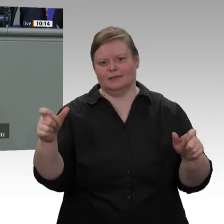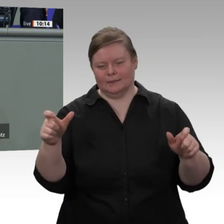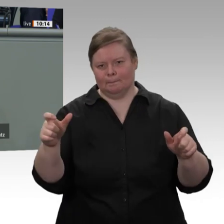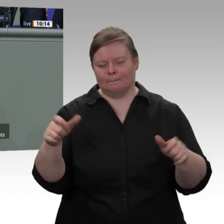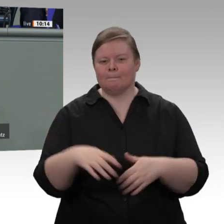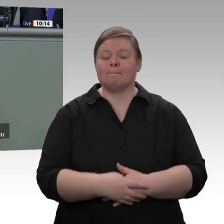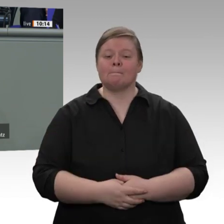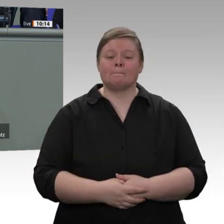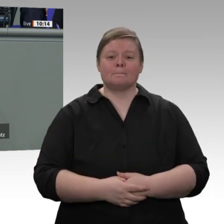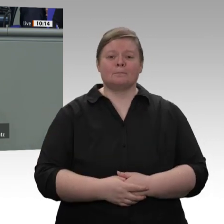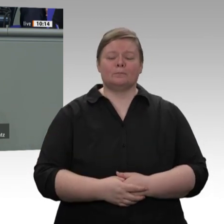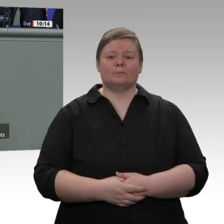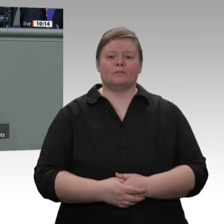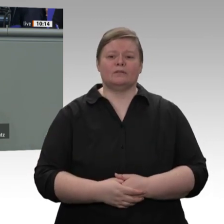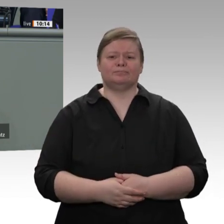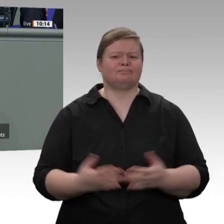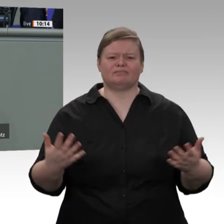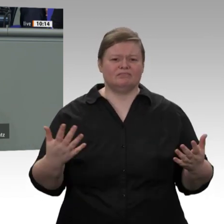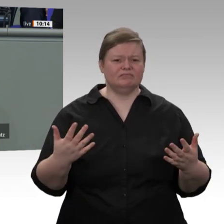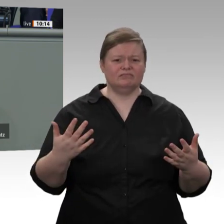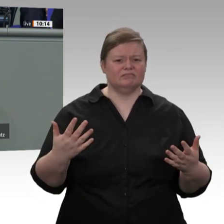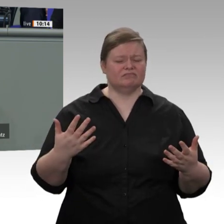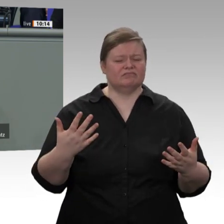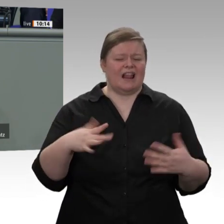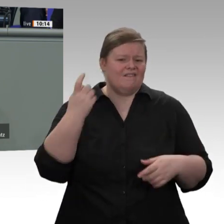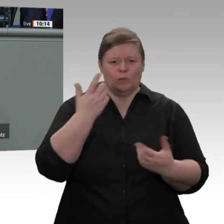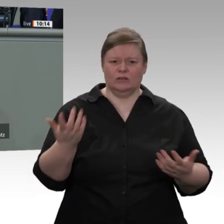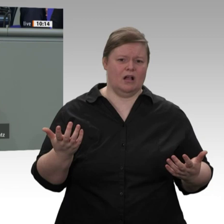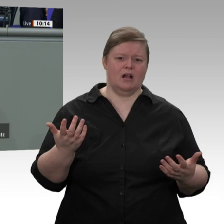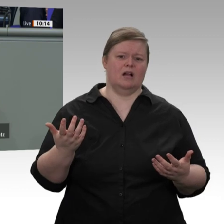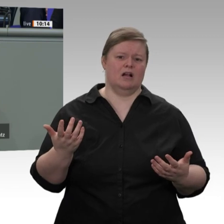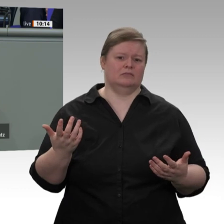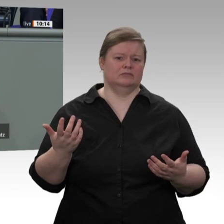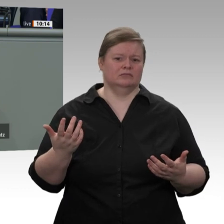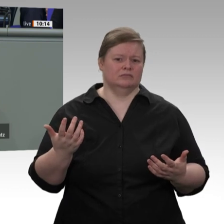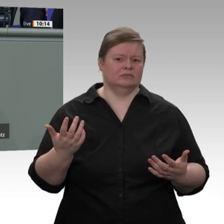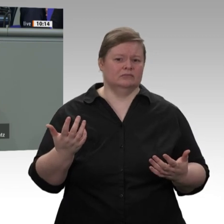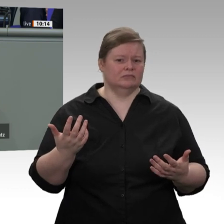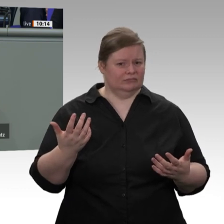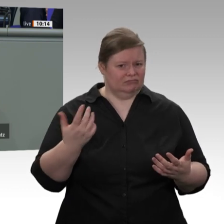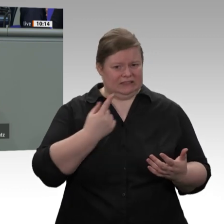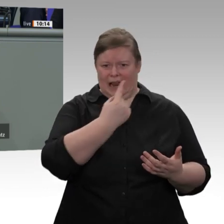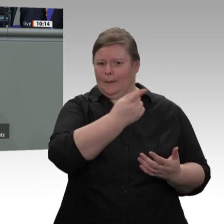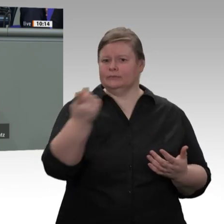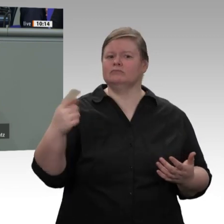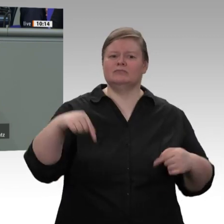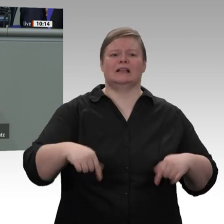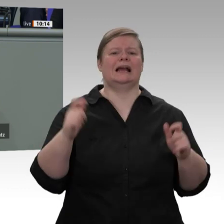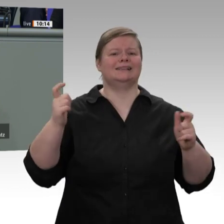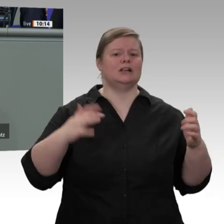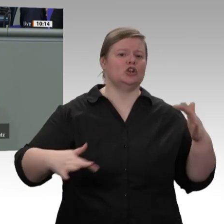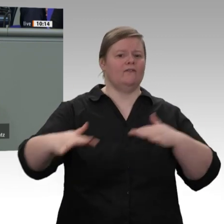auch solche Drohungen zu ihrem Alltag gehören. Natürlich entsteht Hass und Hetze nicht im Internet. Es entsteht im